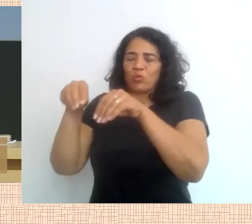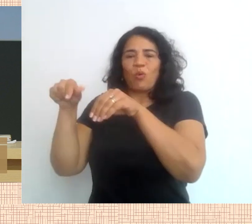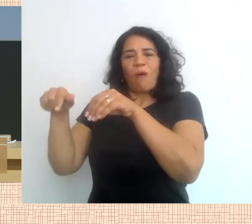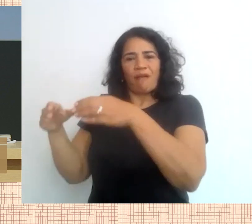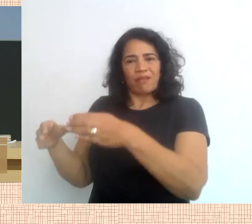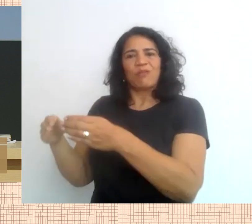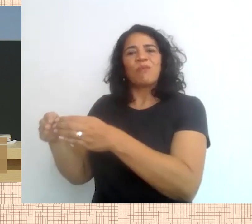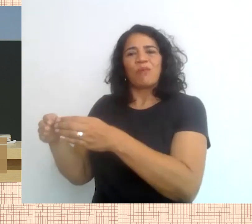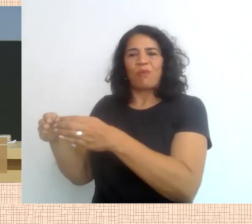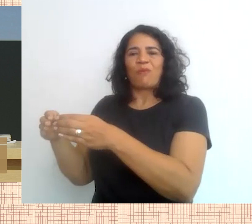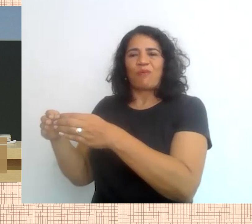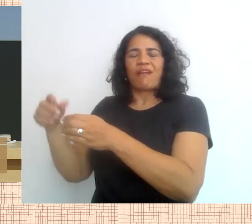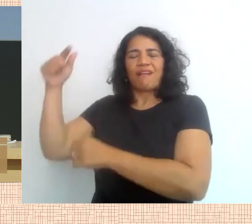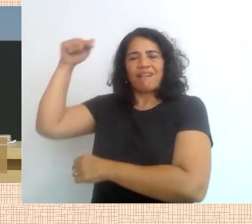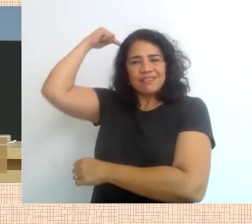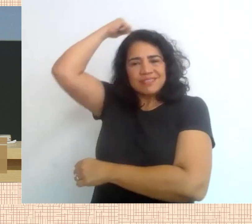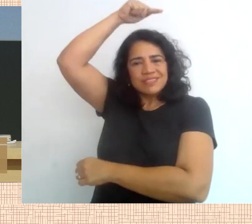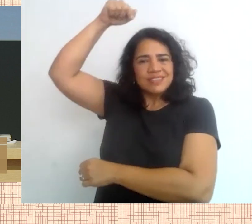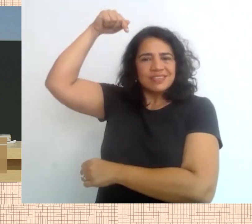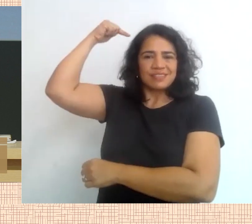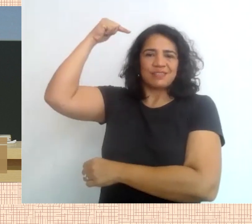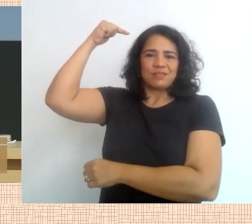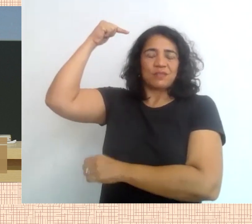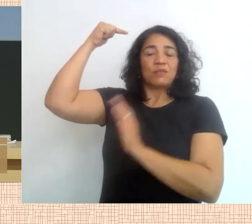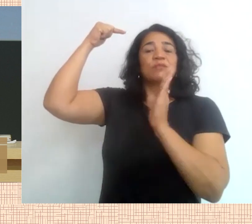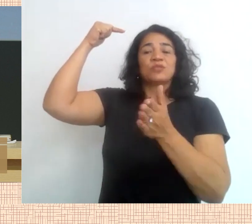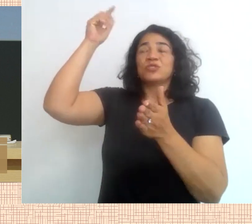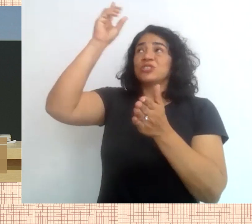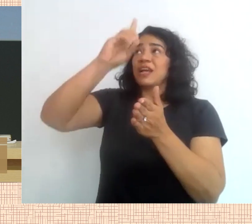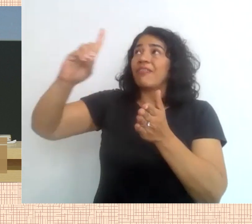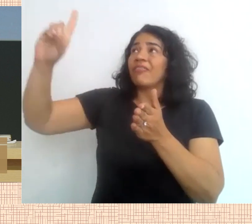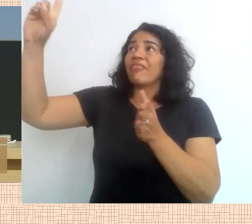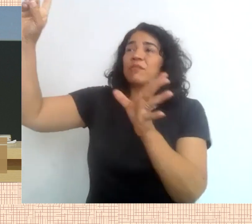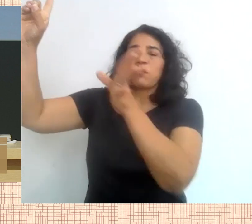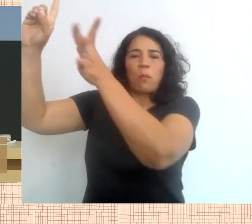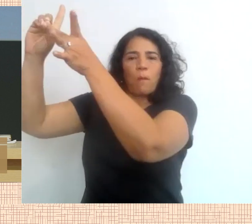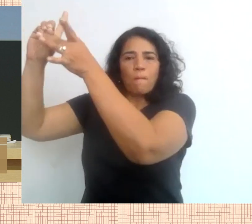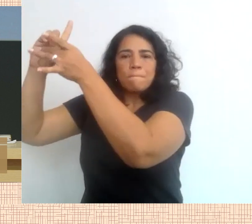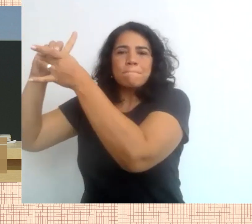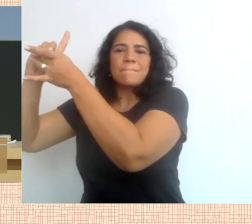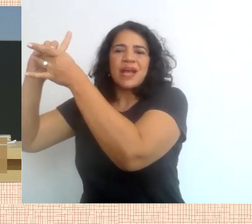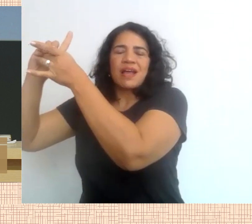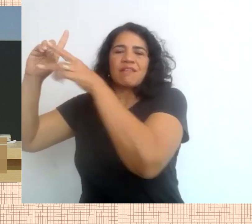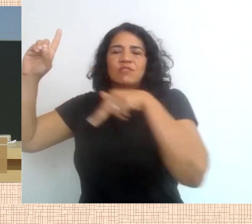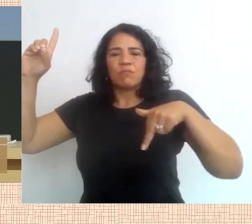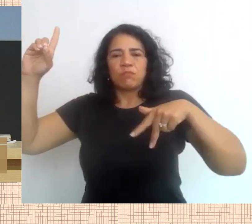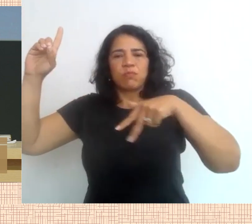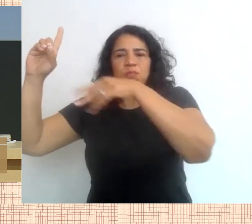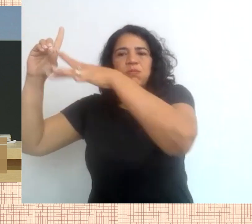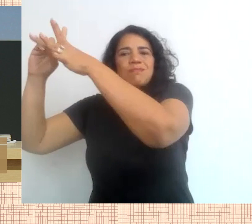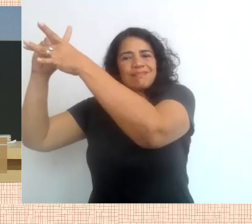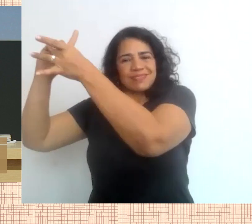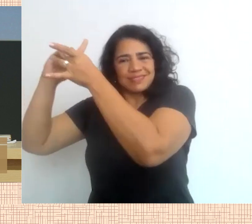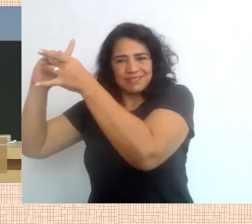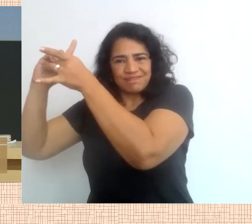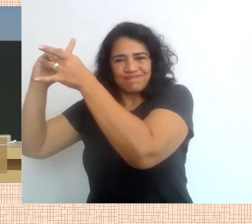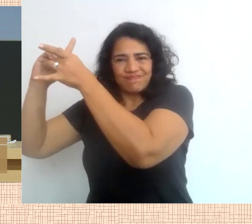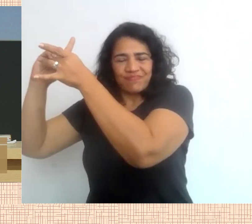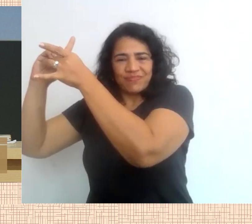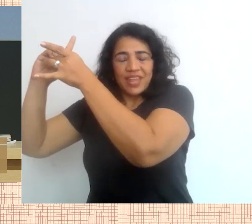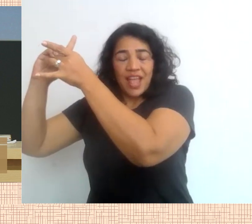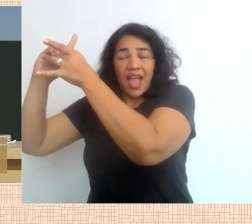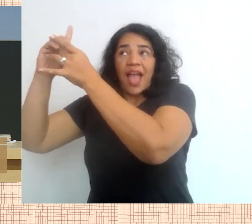está ligado ao, né, a Deus, para Deus poder te santificar.